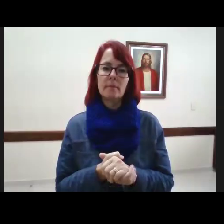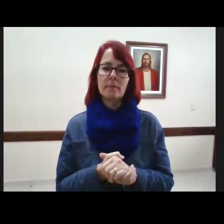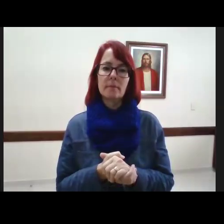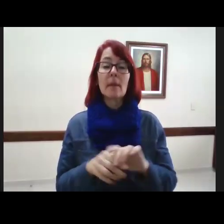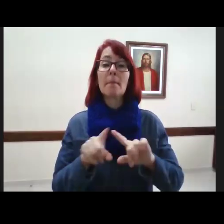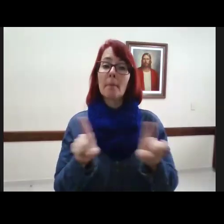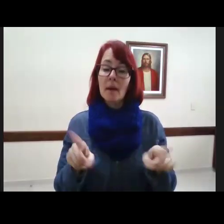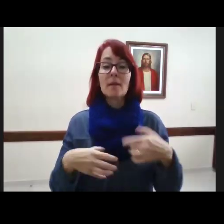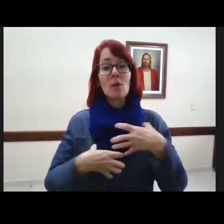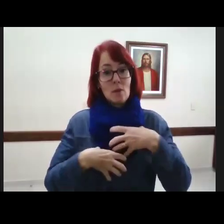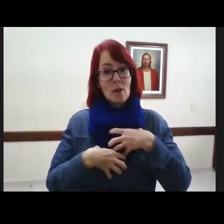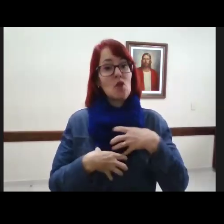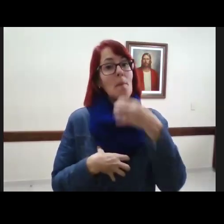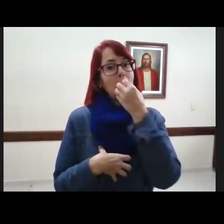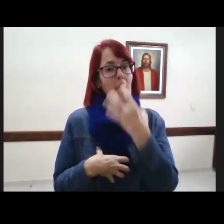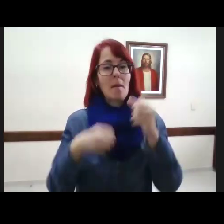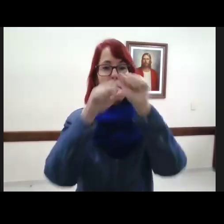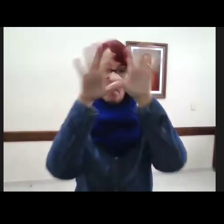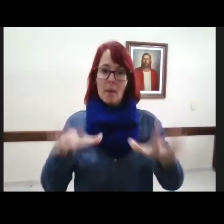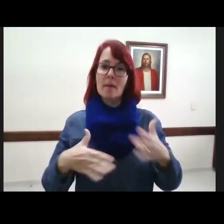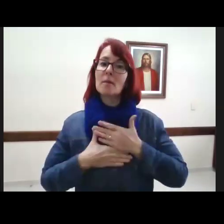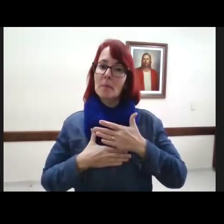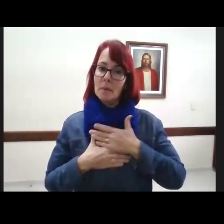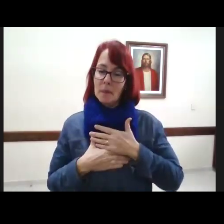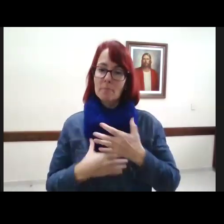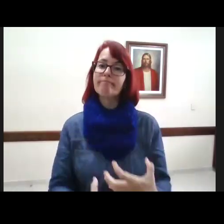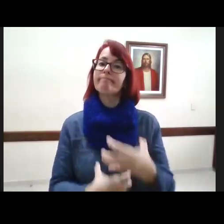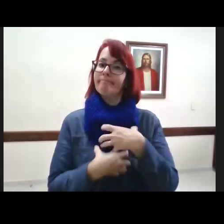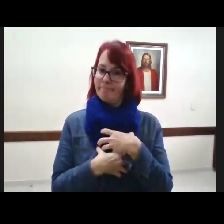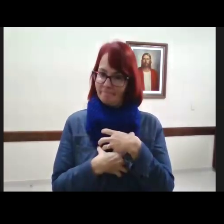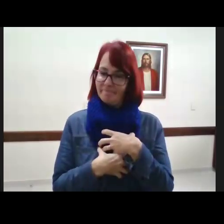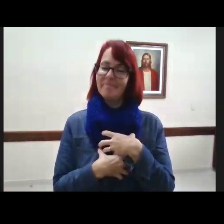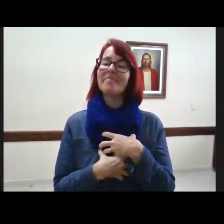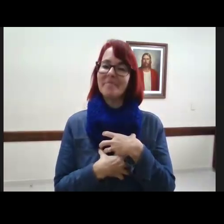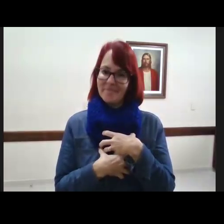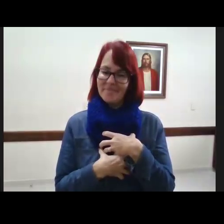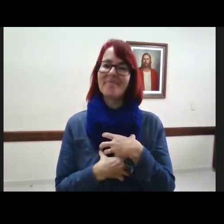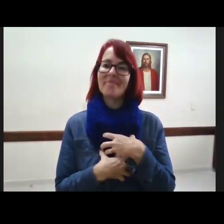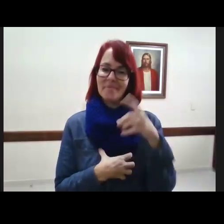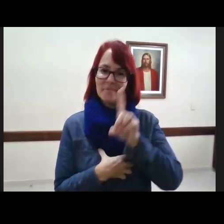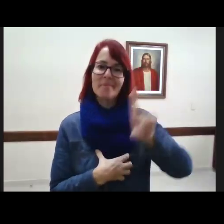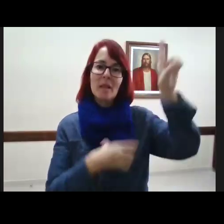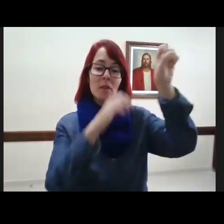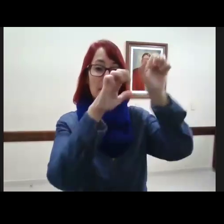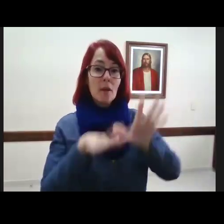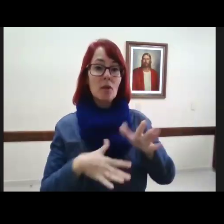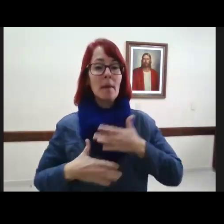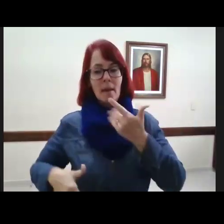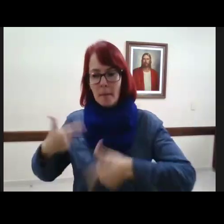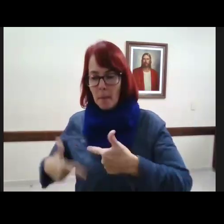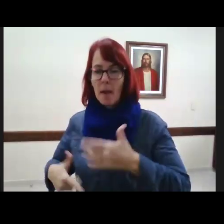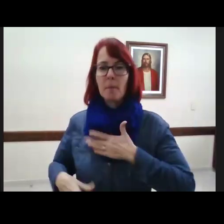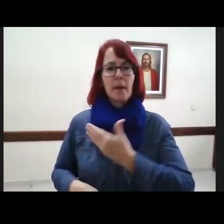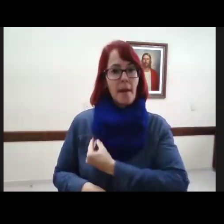Mas tem sido uma bênção. E eu tenho sido muito abençoado. Tenho sido muito abençoado mesmo no meu trabalho, na minha vida. Não tem